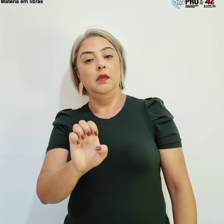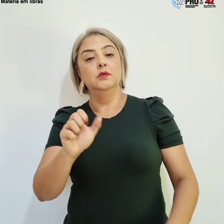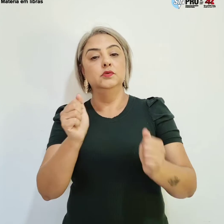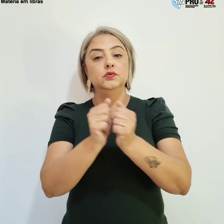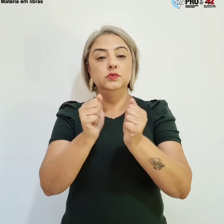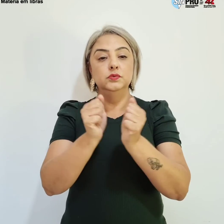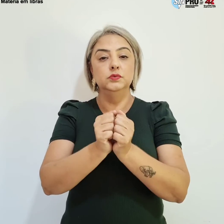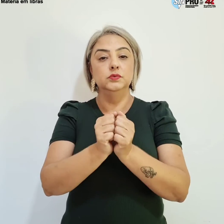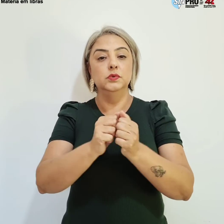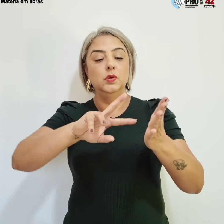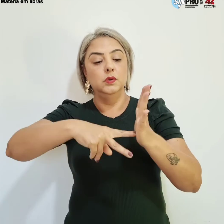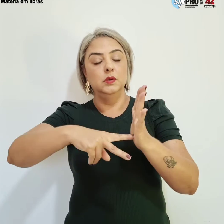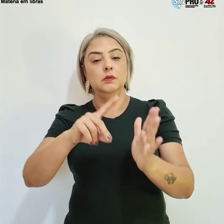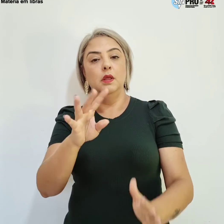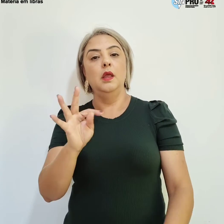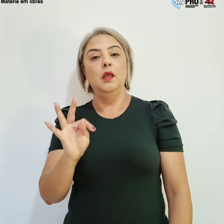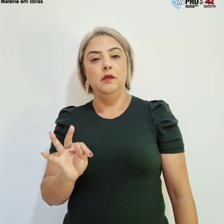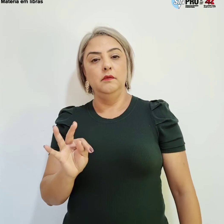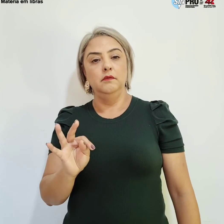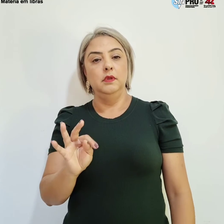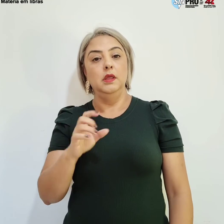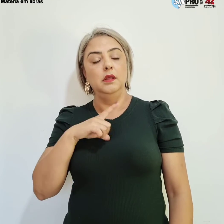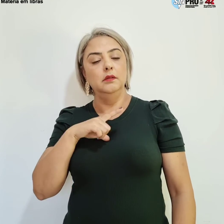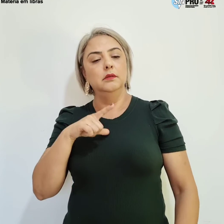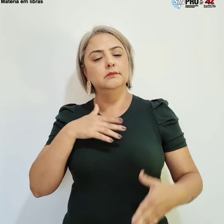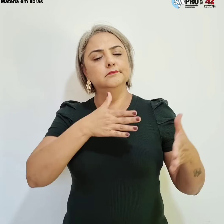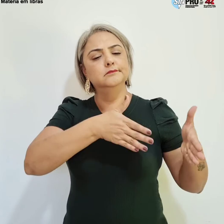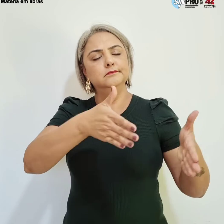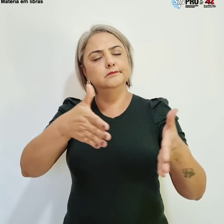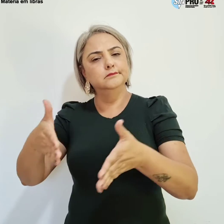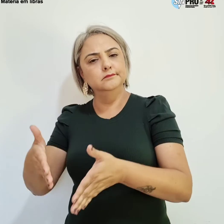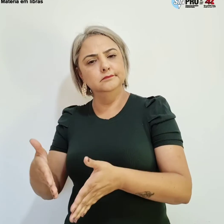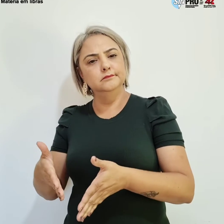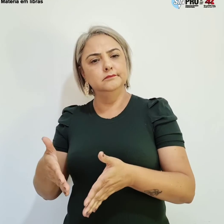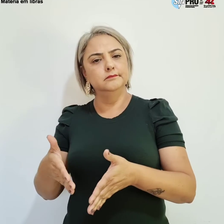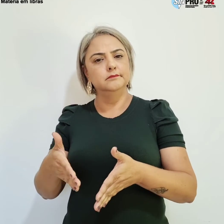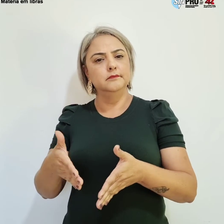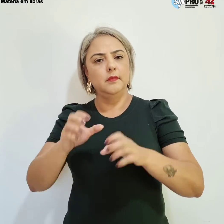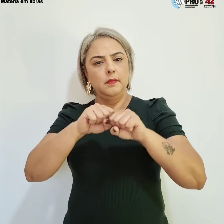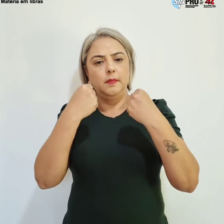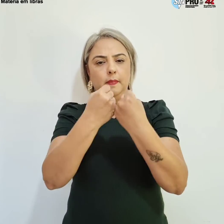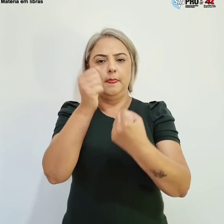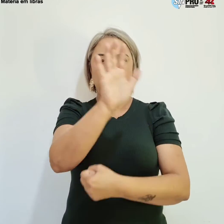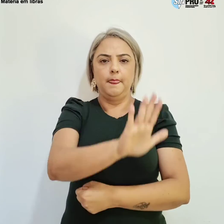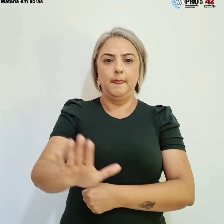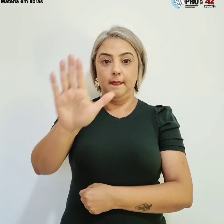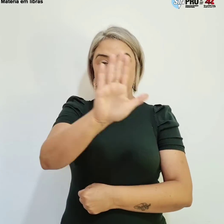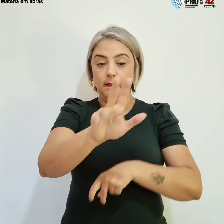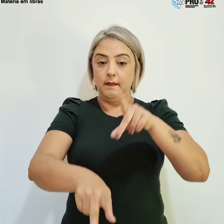o Simpro-DF e conta com a participação do Fórum Nacional Popular da